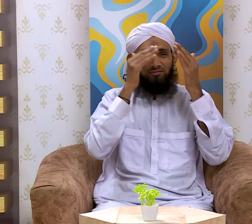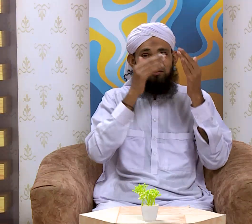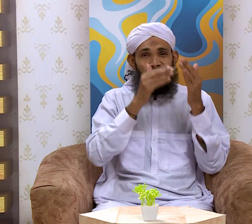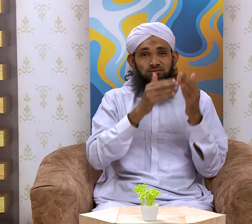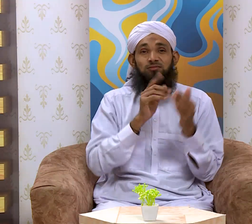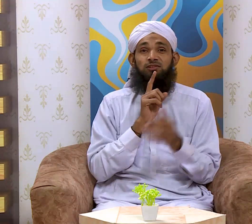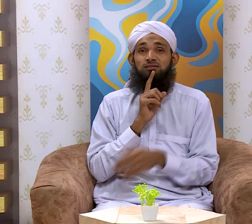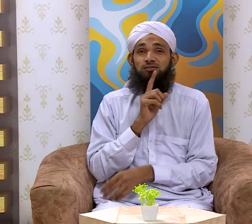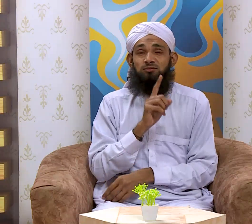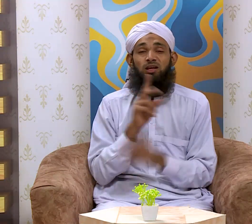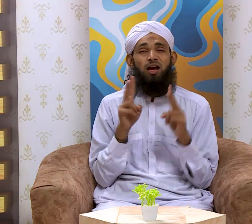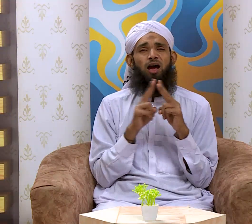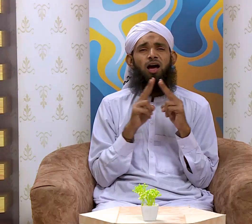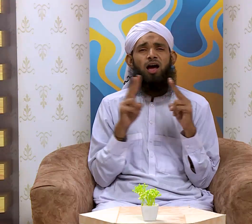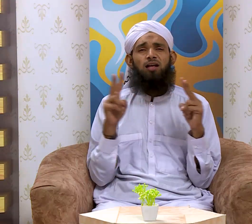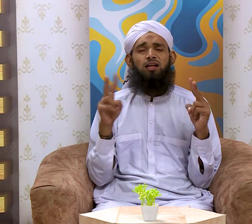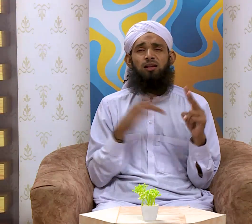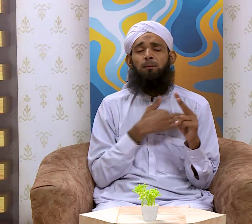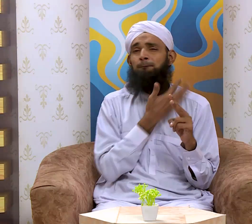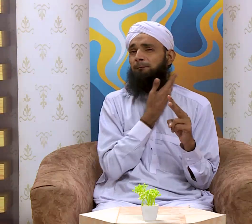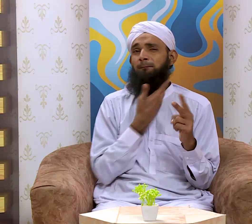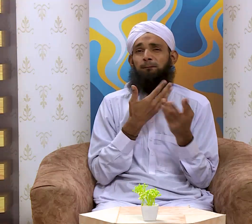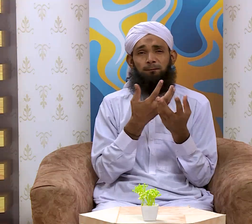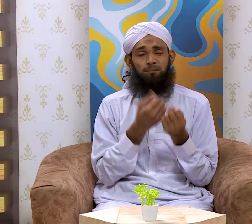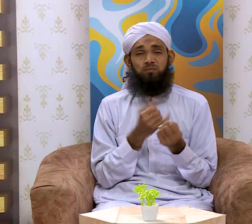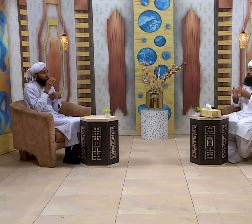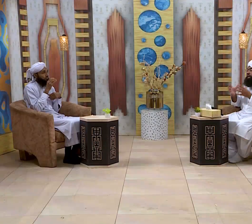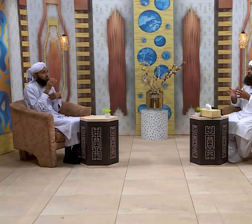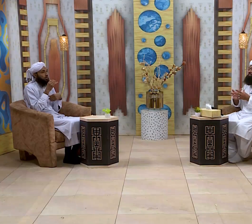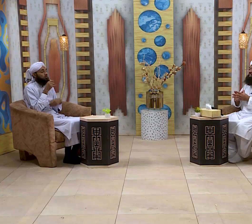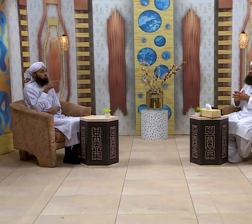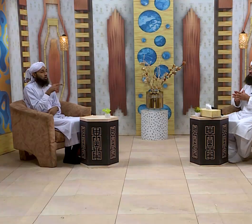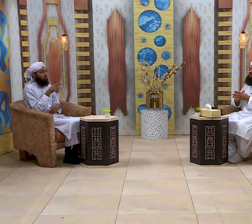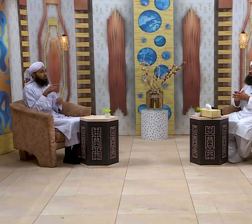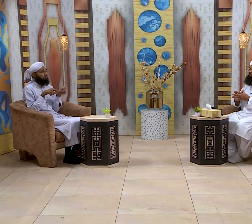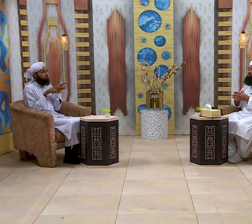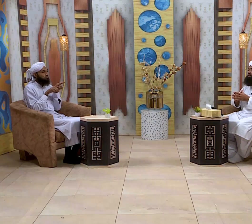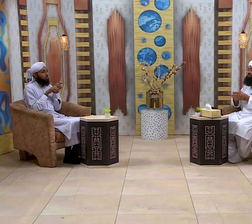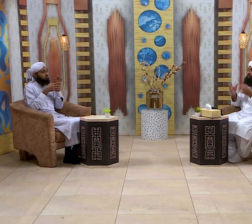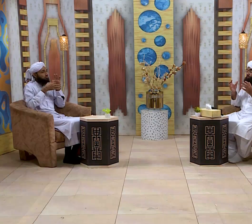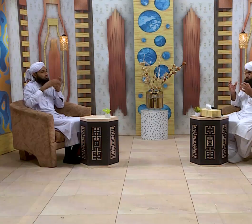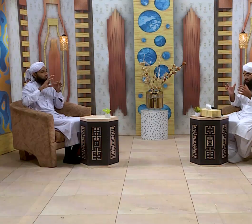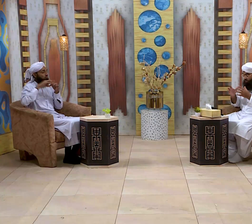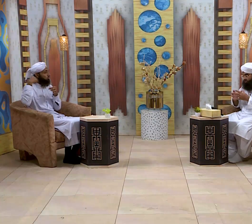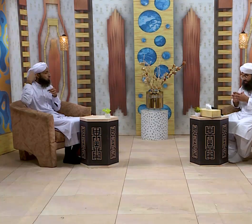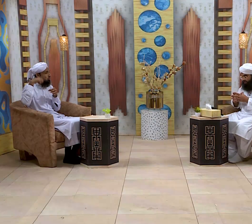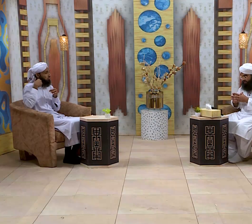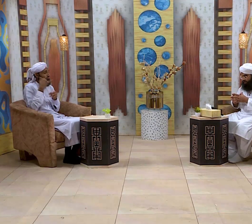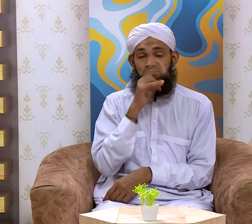کو پسند فرمایا، اگر آپ شراب کا پیالہ اٹھا لیتے تو آپ علیہ السلام کی امت گمراہ ہو جاتی۔ پھر